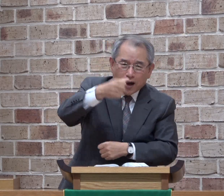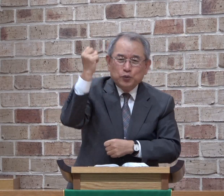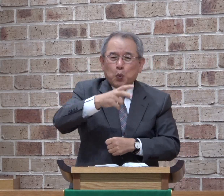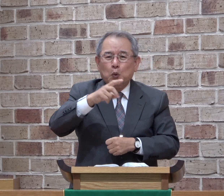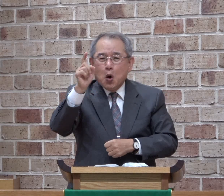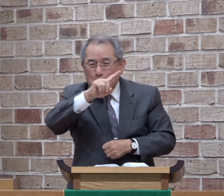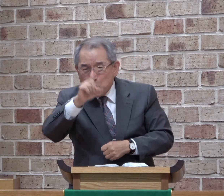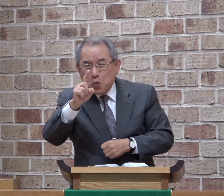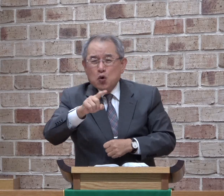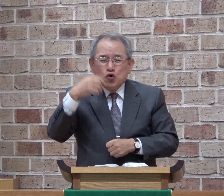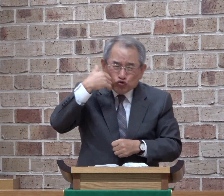백부장과